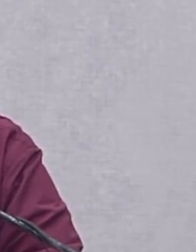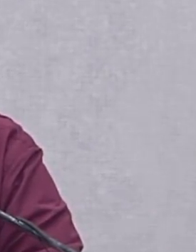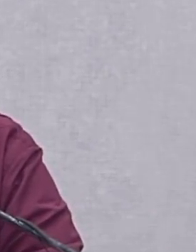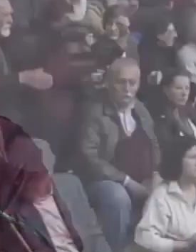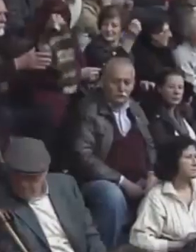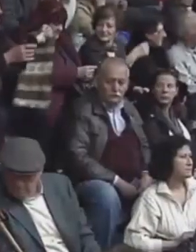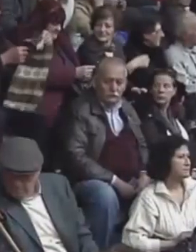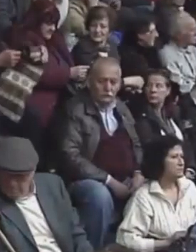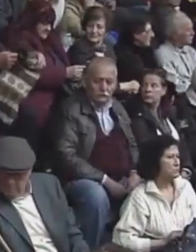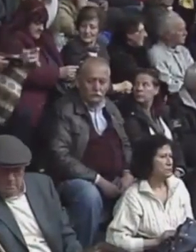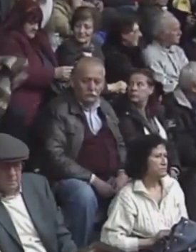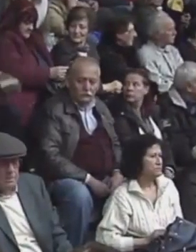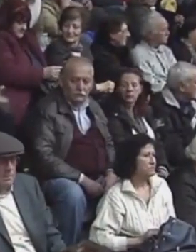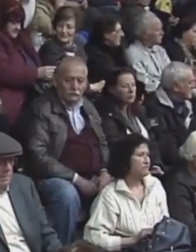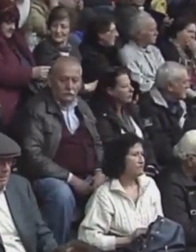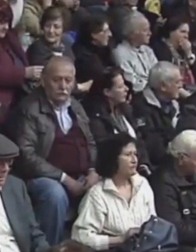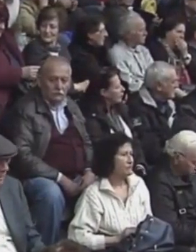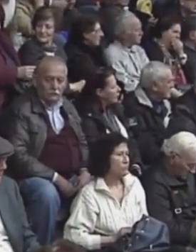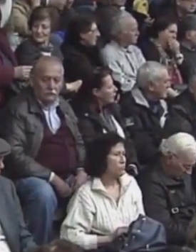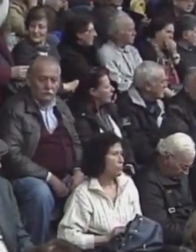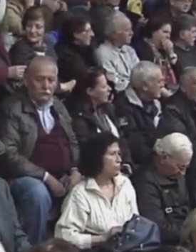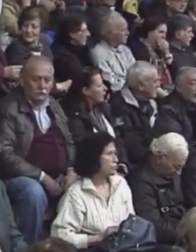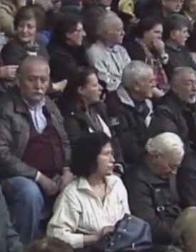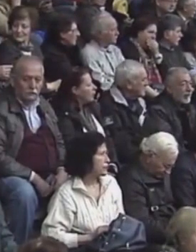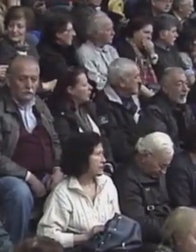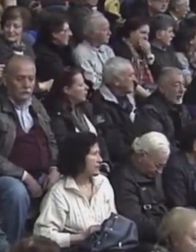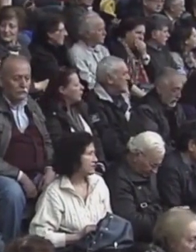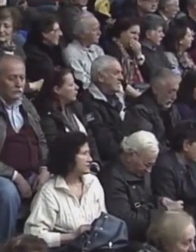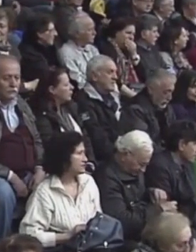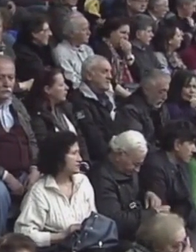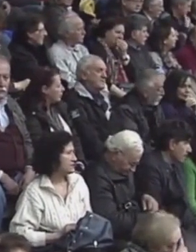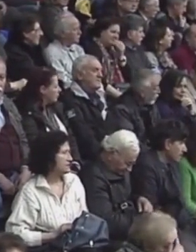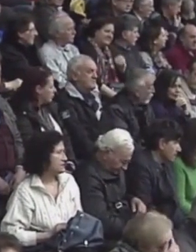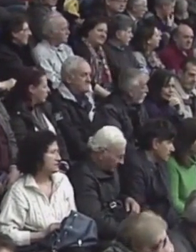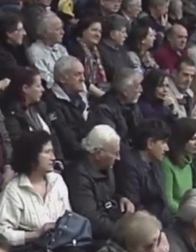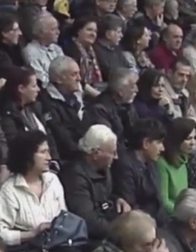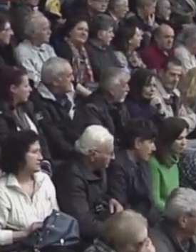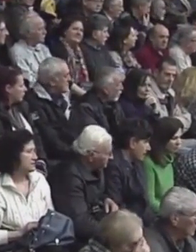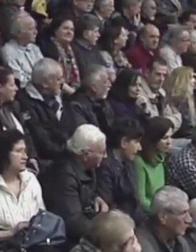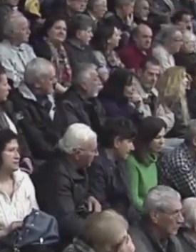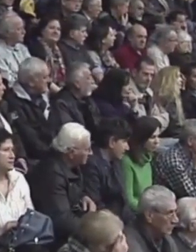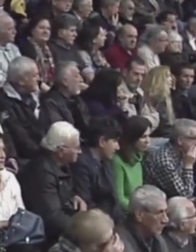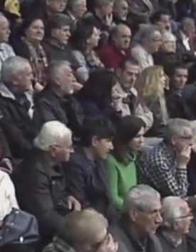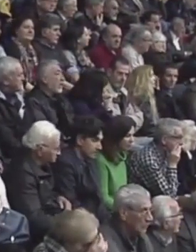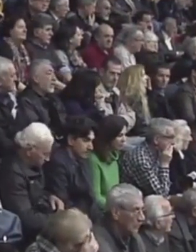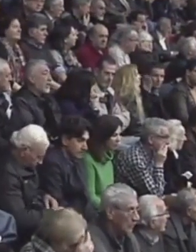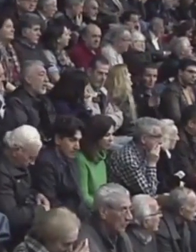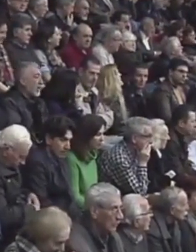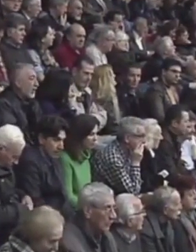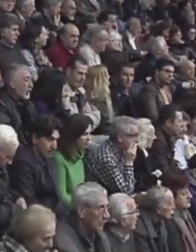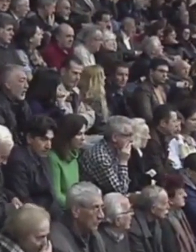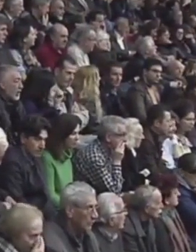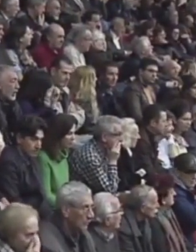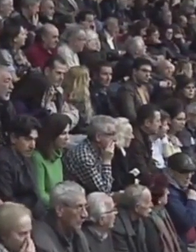αυτό δείχνει τη διαφορετική φιλοσοφία που διέπει τον τρόπο λειτουργίας της Δημοτικής Αρχής.